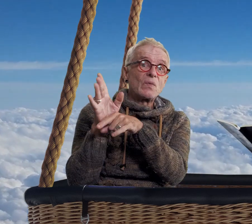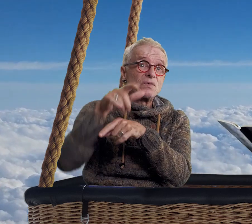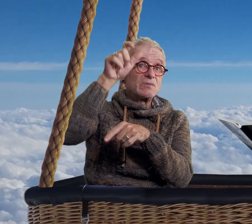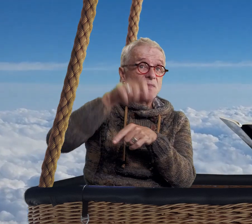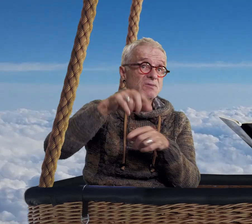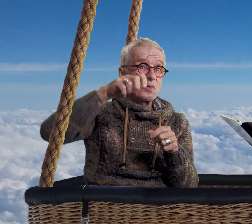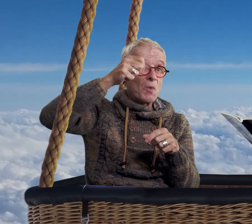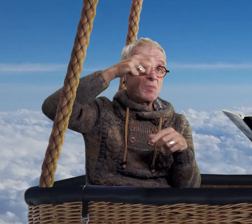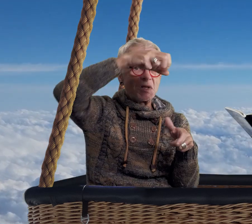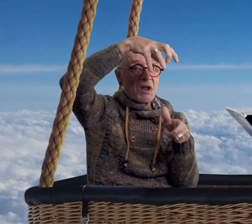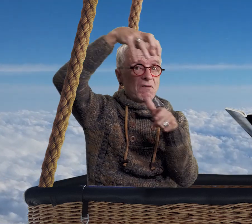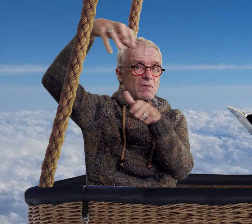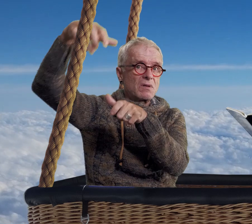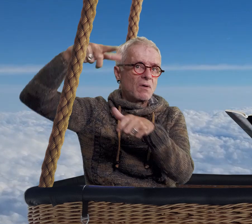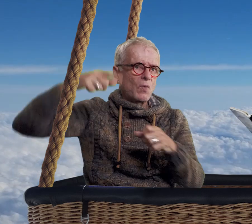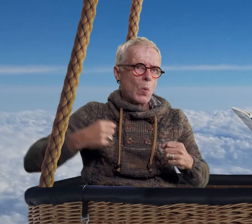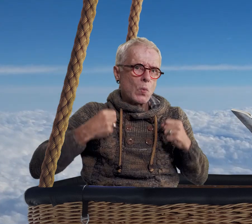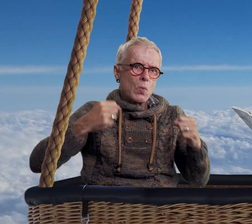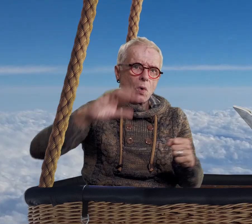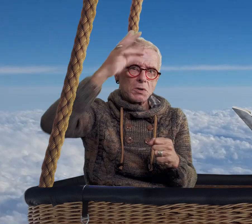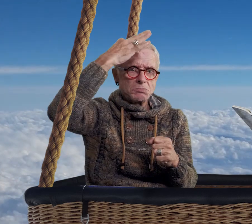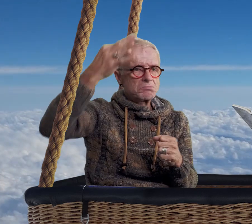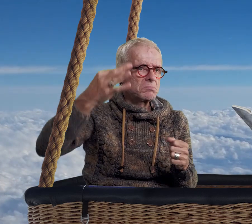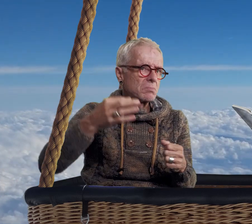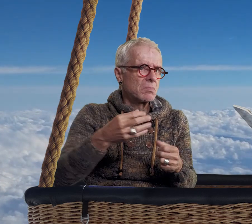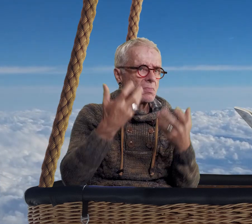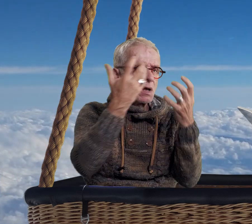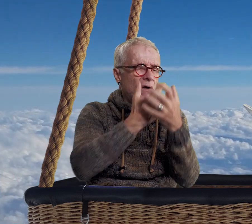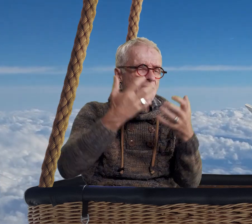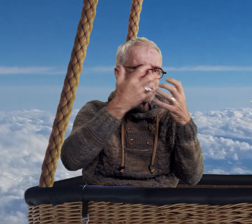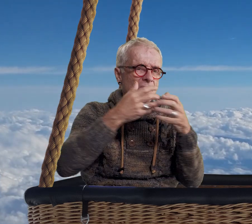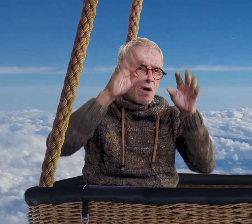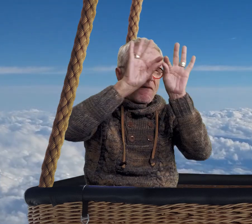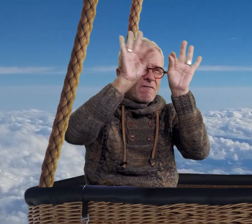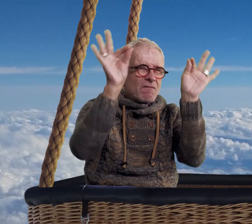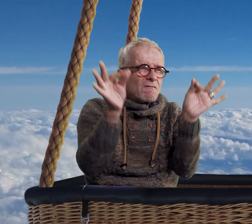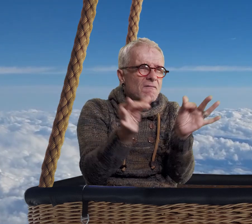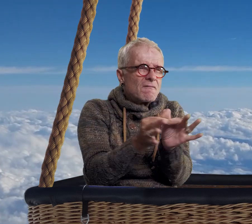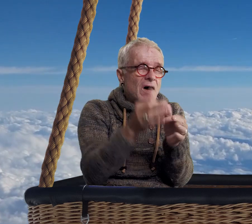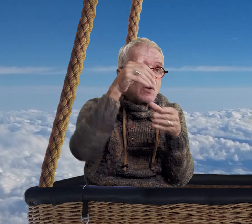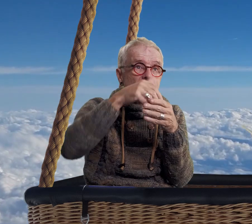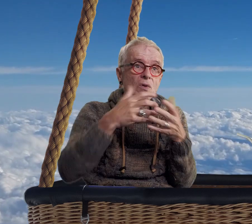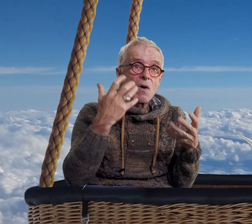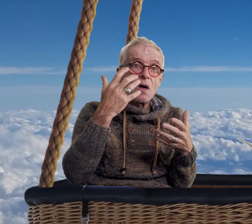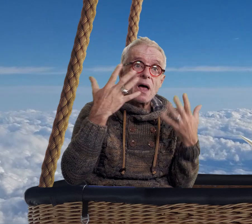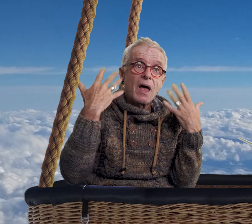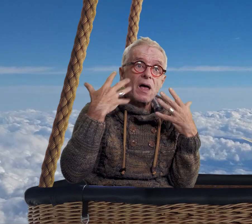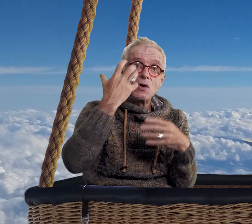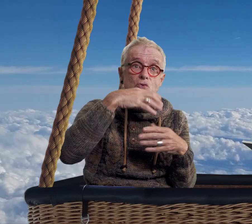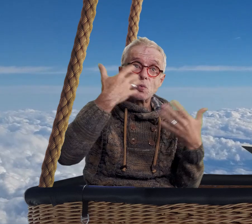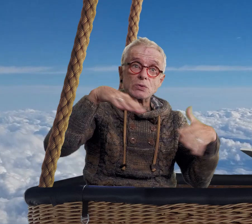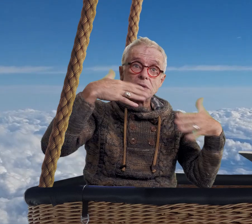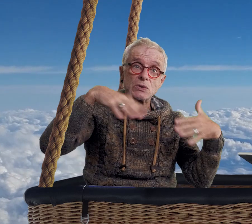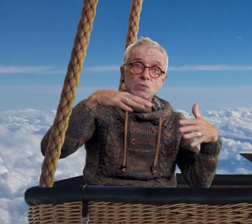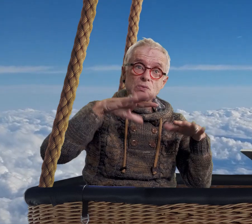aériens ? Il fallait un courage immense pour s'élever au moyen de ces enveloppes si frêles qui ne contenaient que de l'air échauffé. Mais je vous le